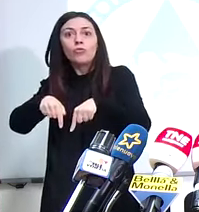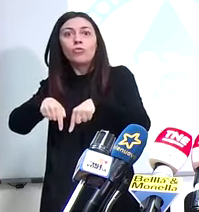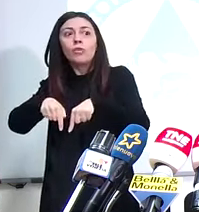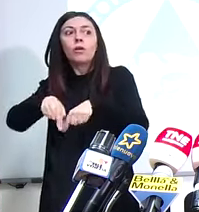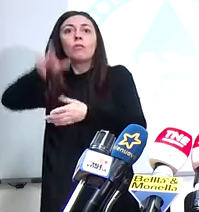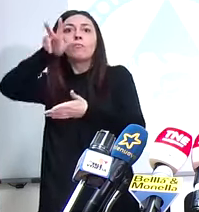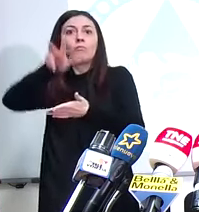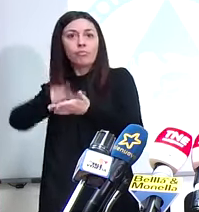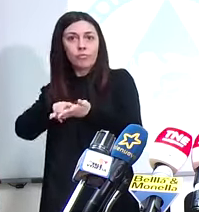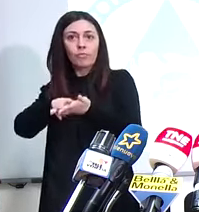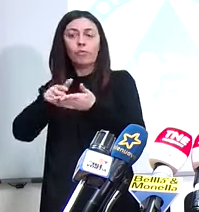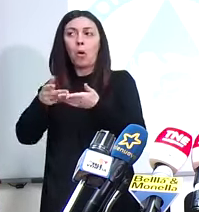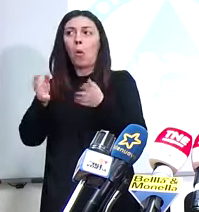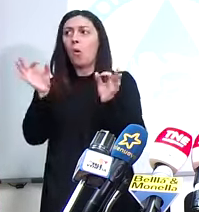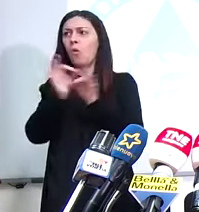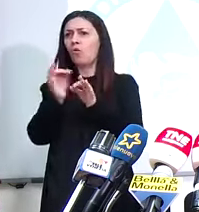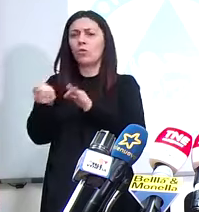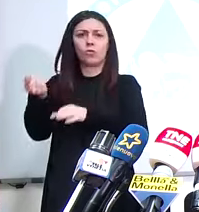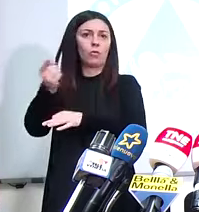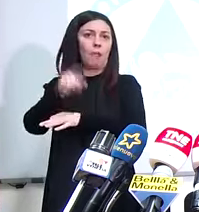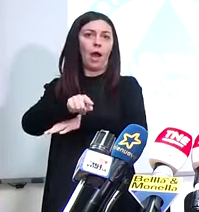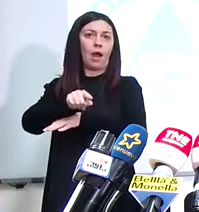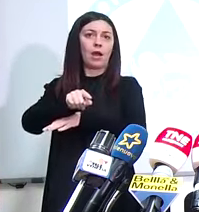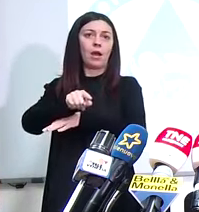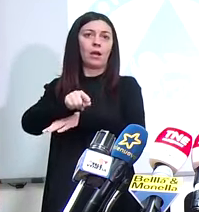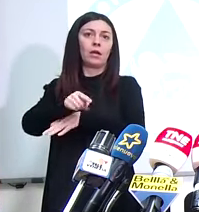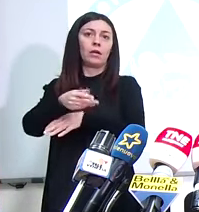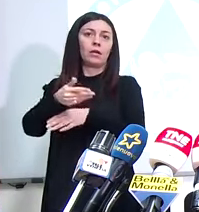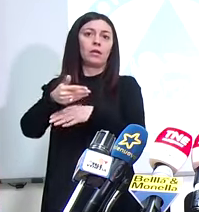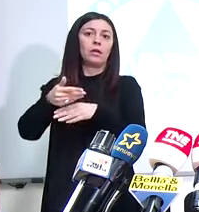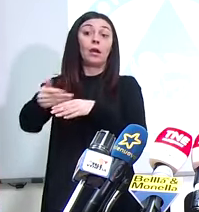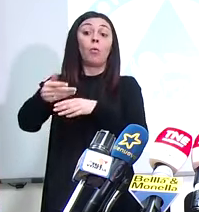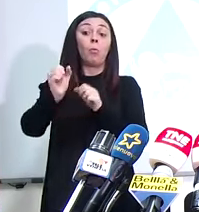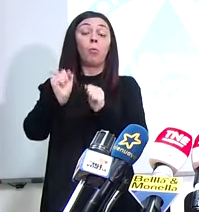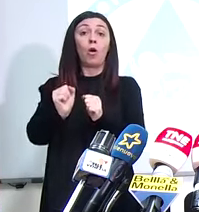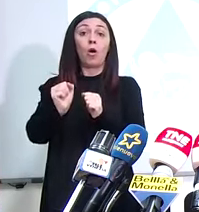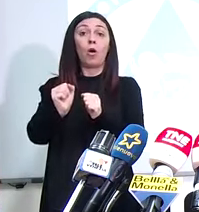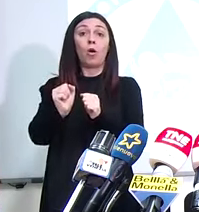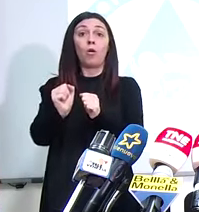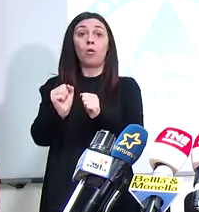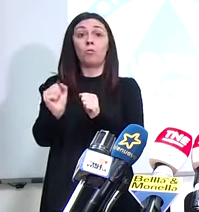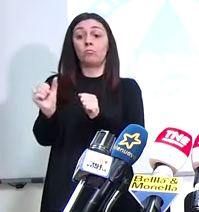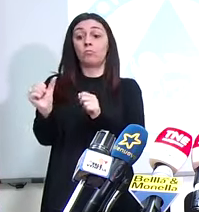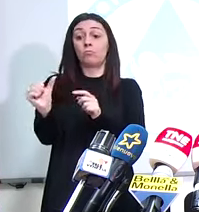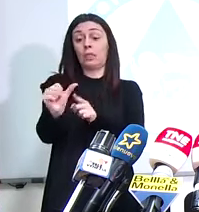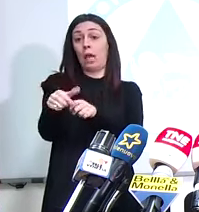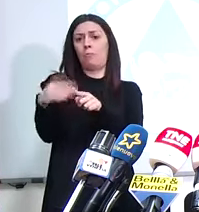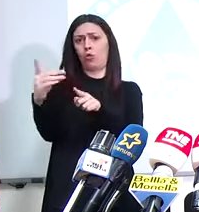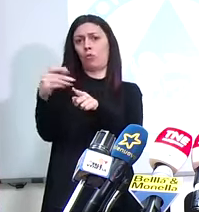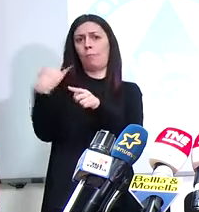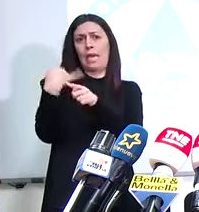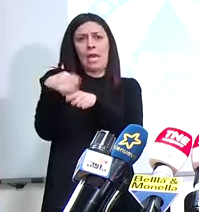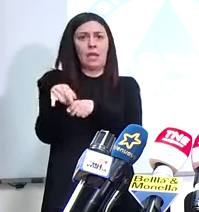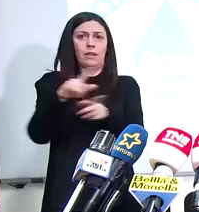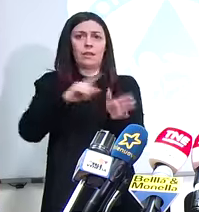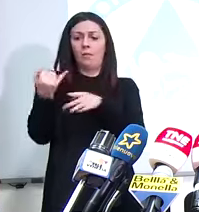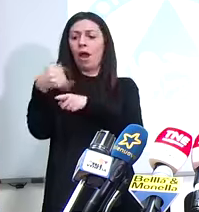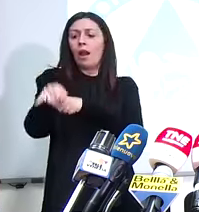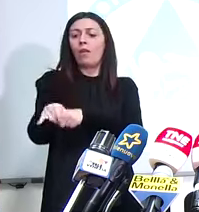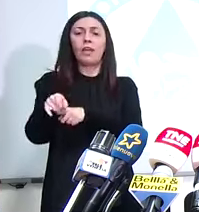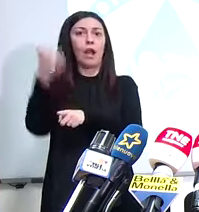o domani non so quando si ha verosimilmente potrebbe essere che a fine settimana ci sia un governo in piedi cioè che presenti a vista e